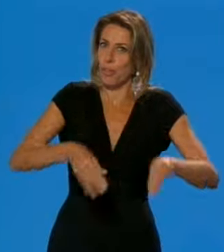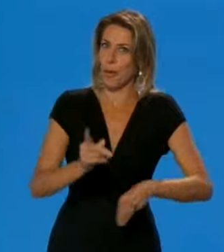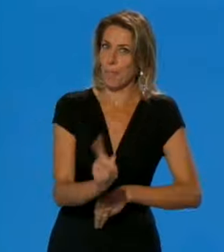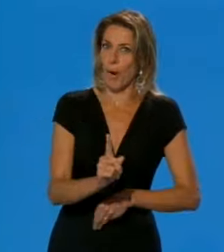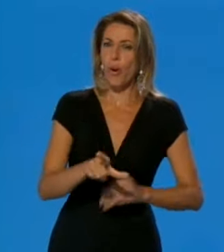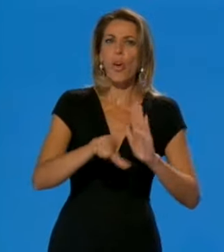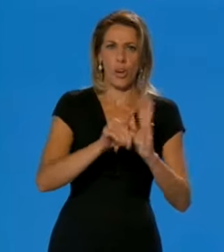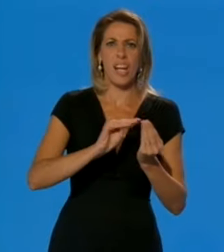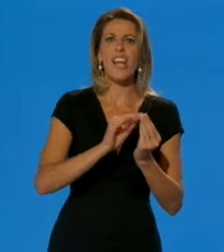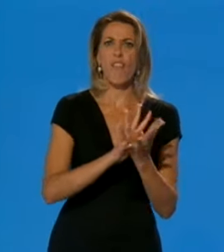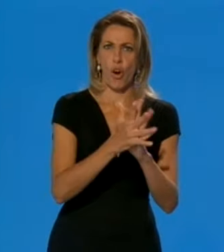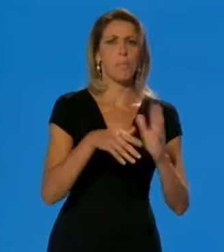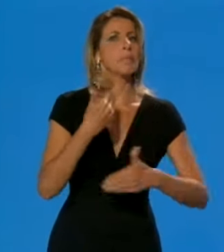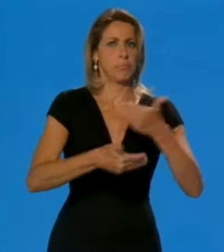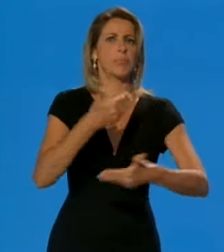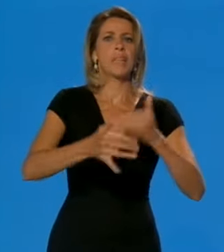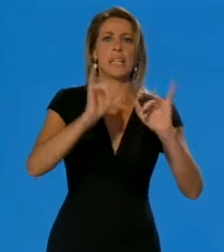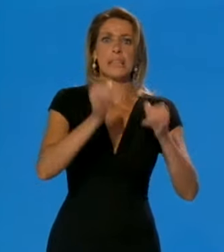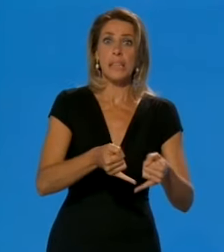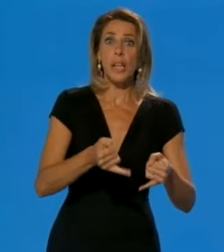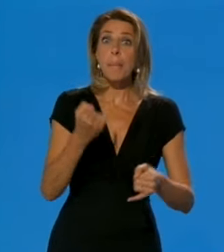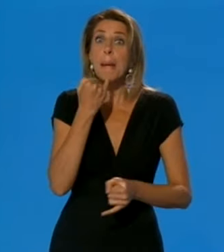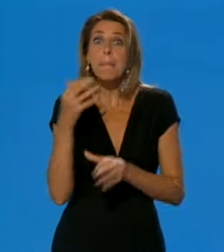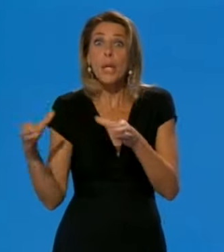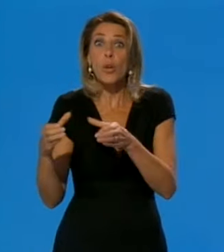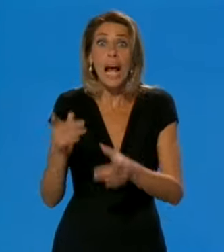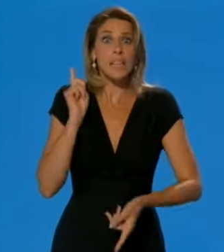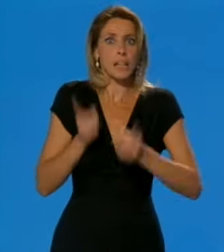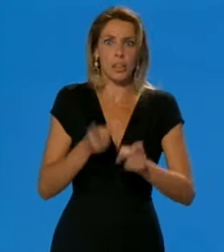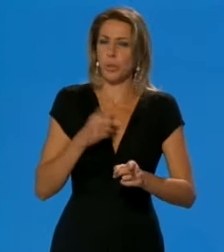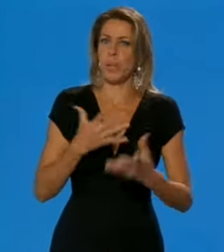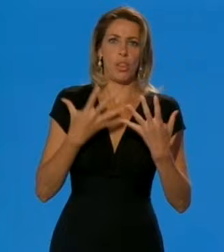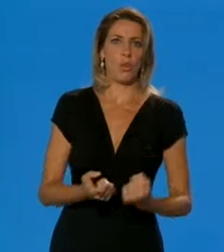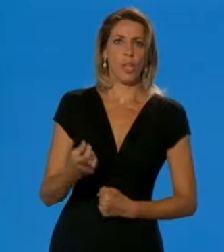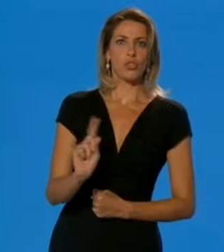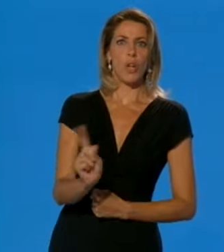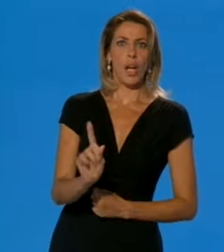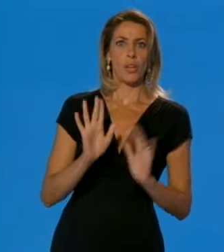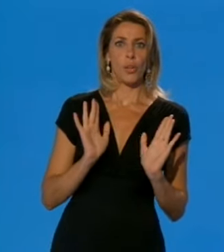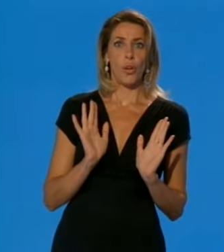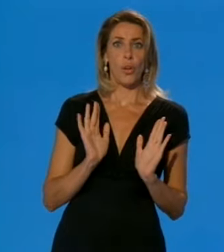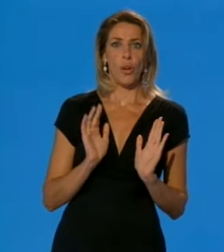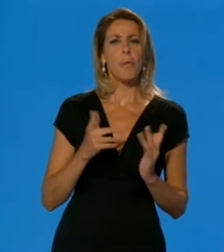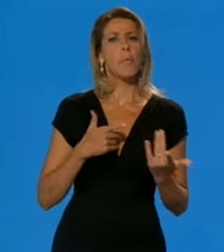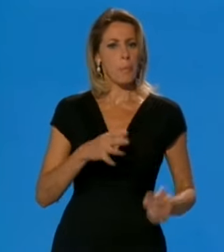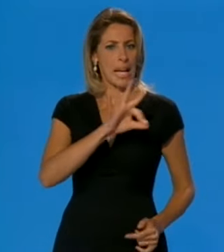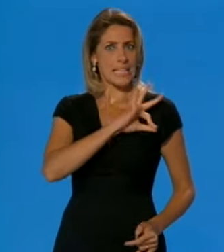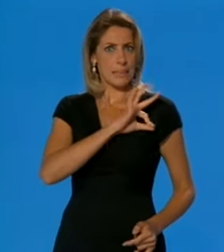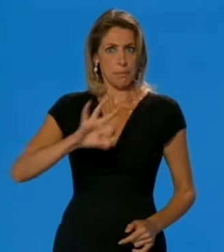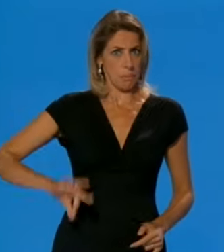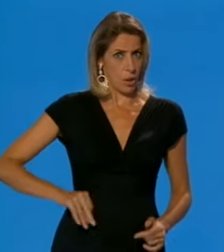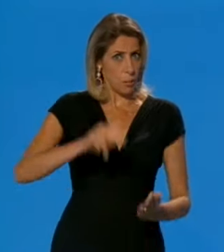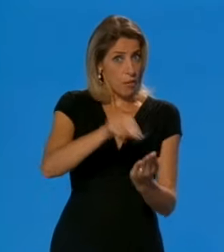riforme le faremo no alla dittatura della minoranza dopo i voti delle camere